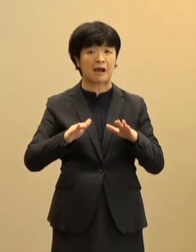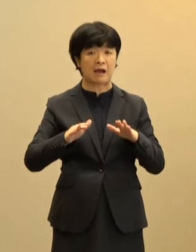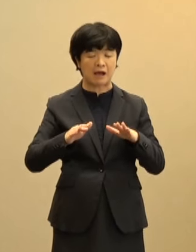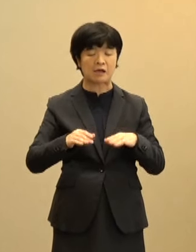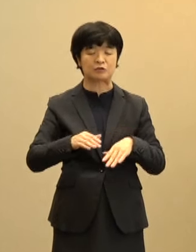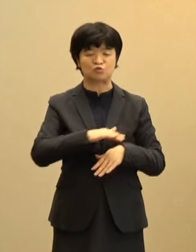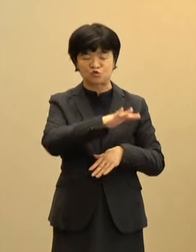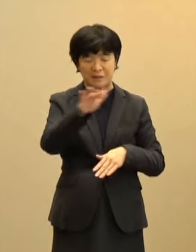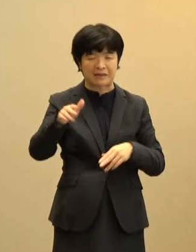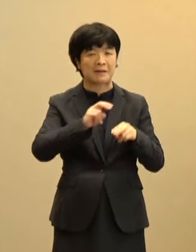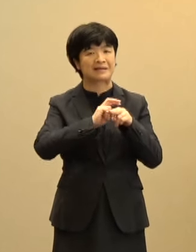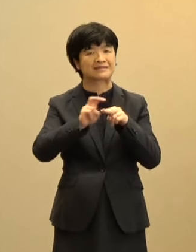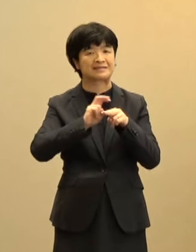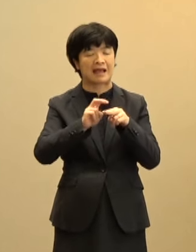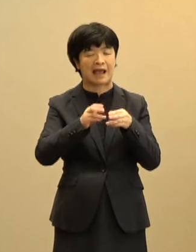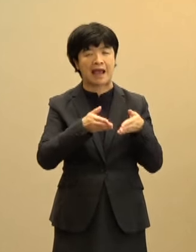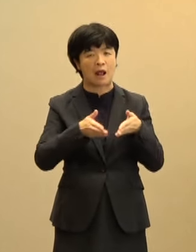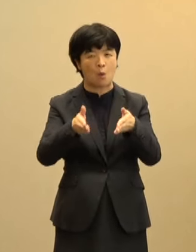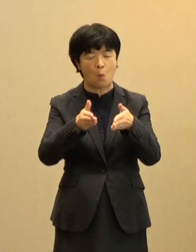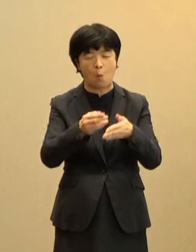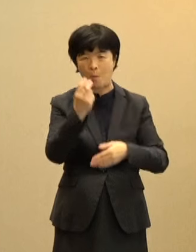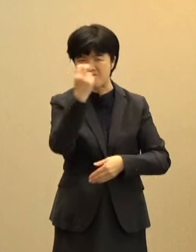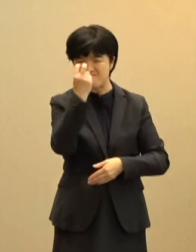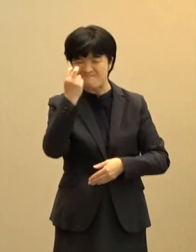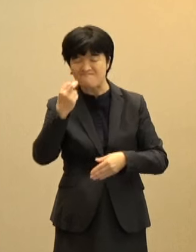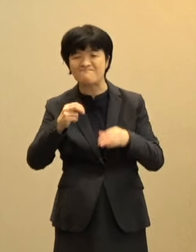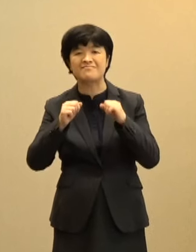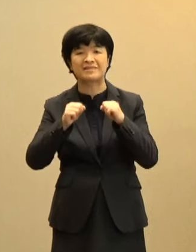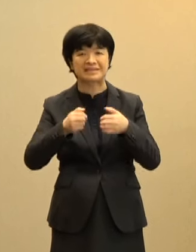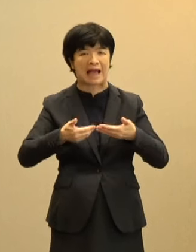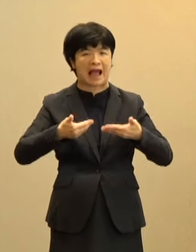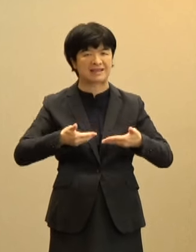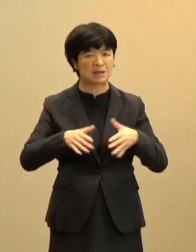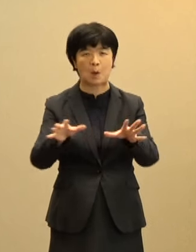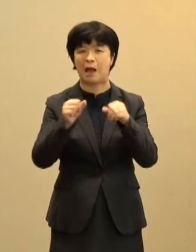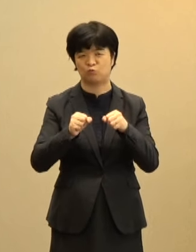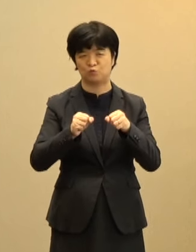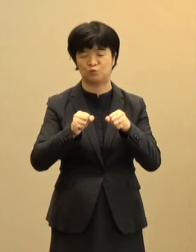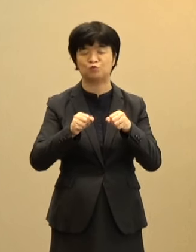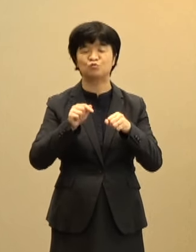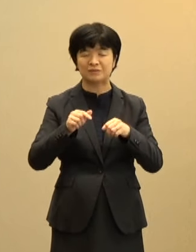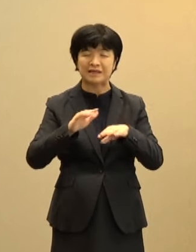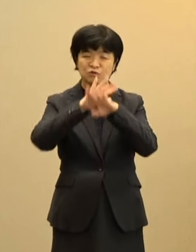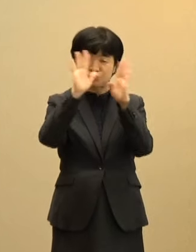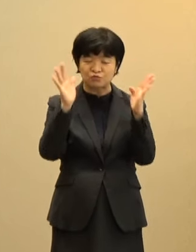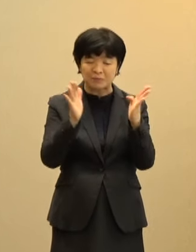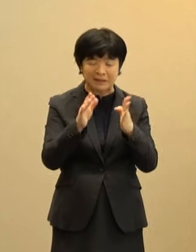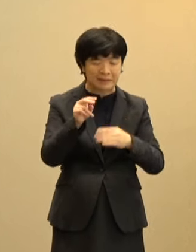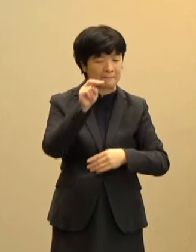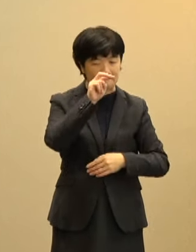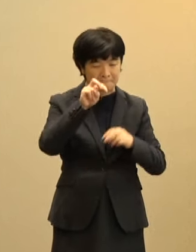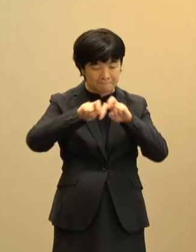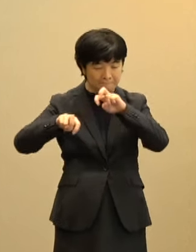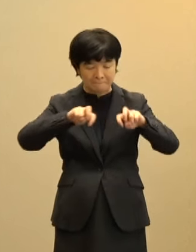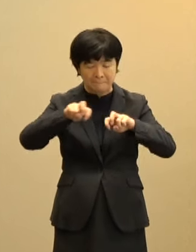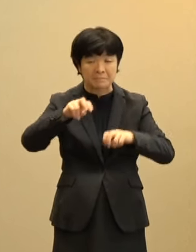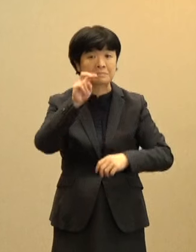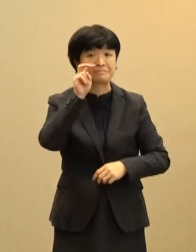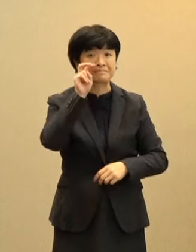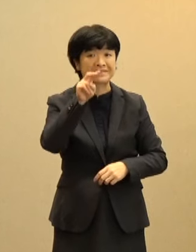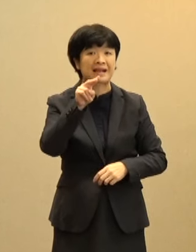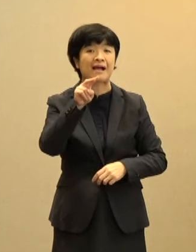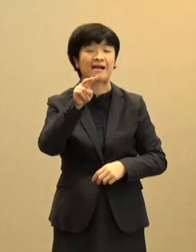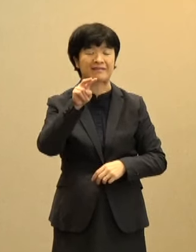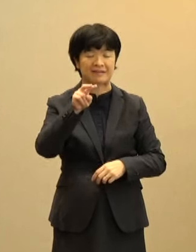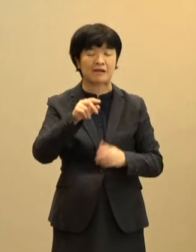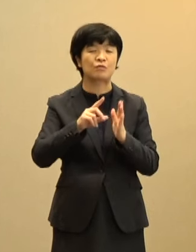点検をですね、行ってですね、これ安全確保をしていただく、その全容が見えていく中でですね、我々がいすみ